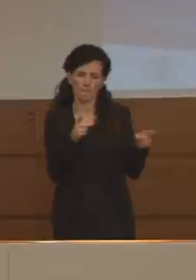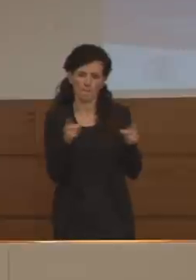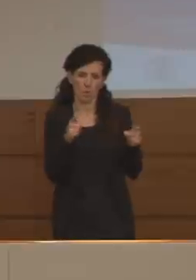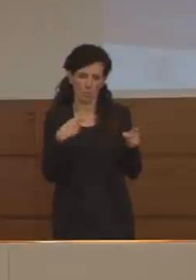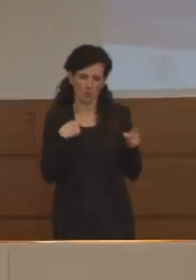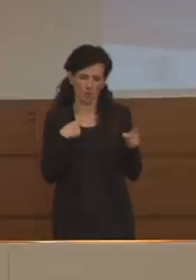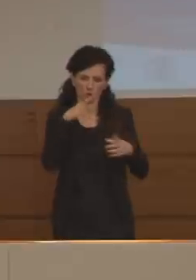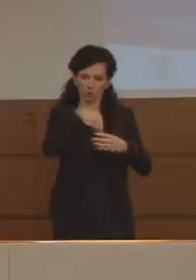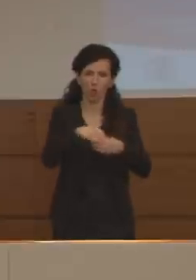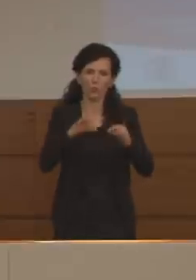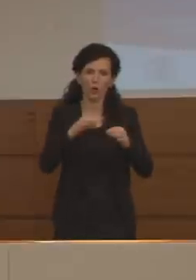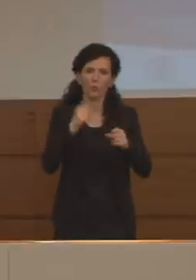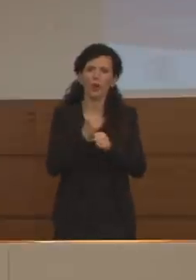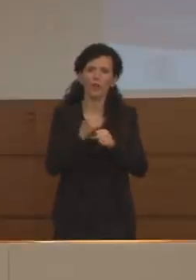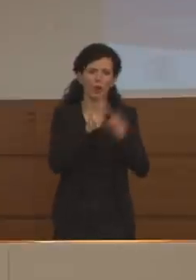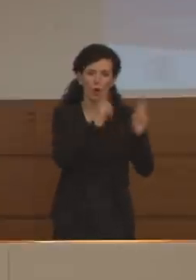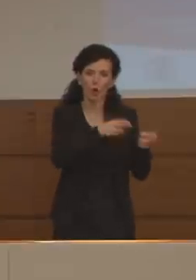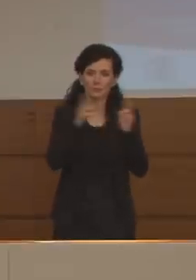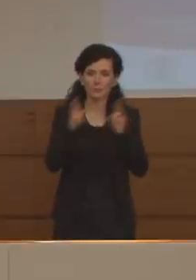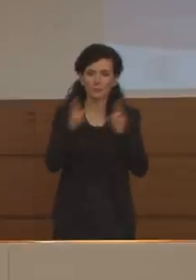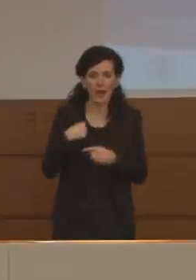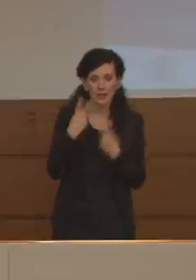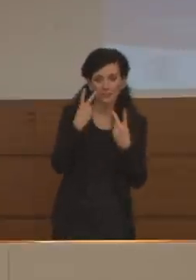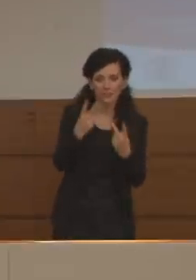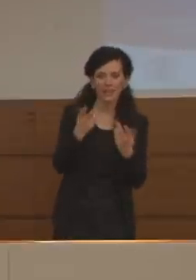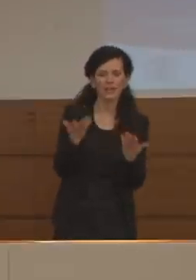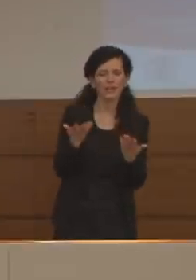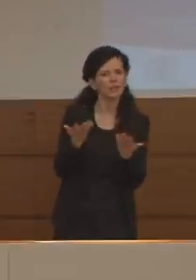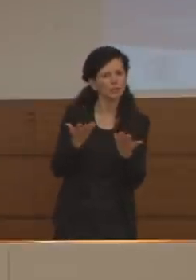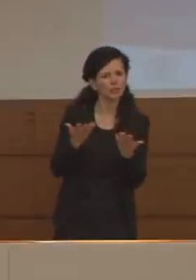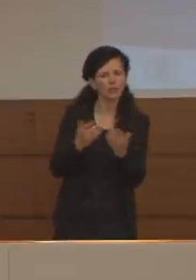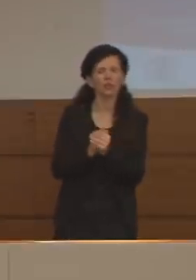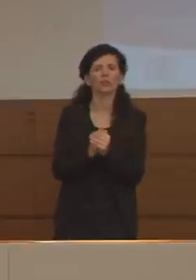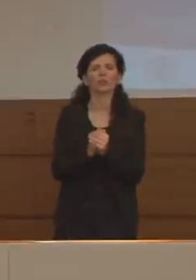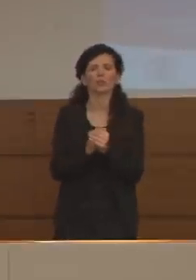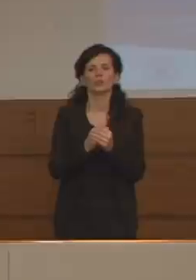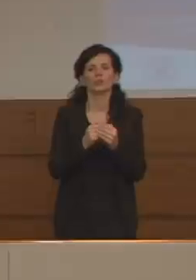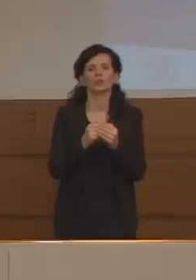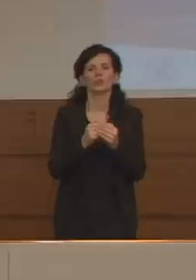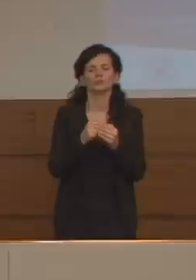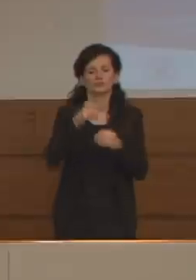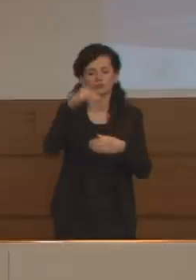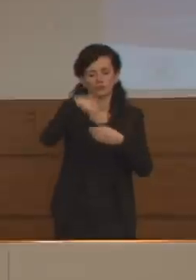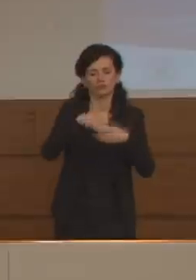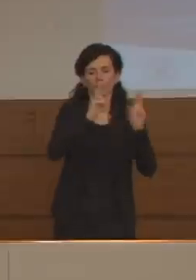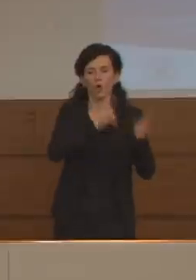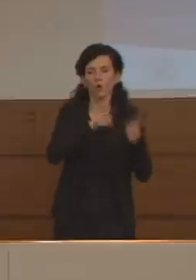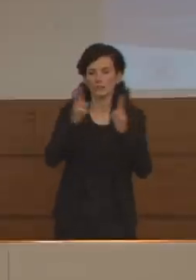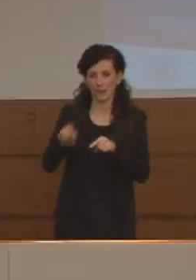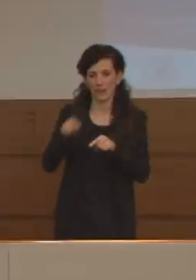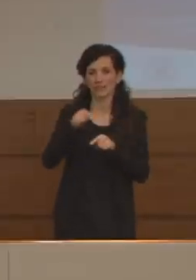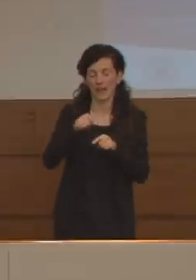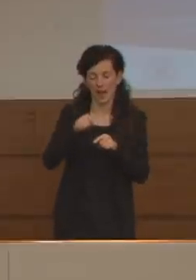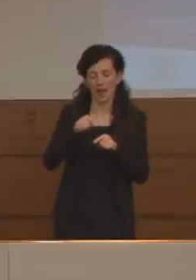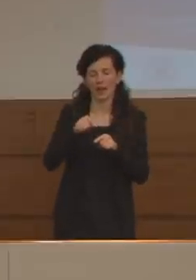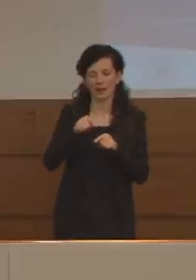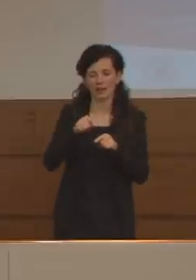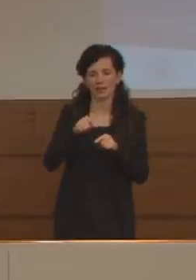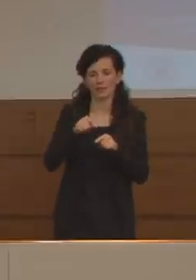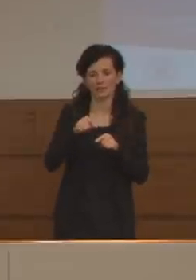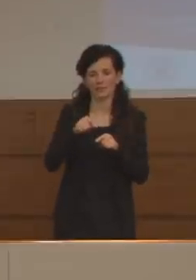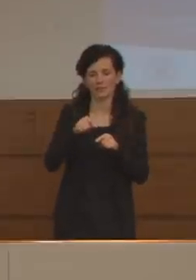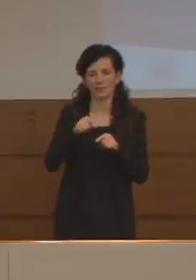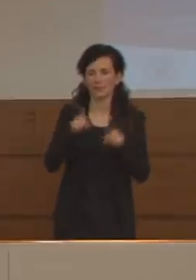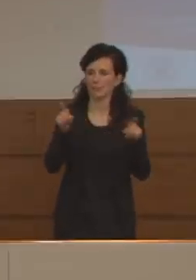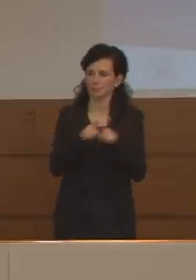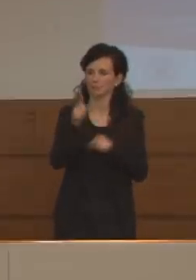appartengo che si tiene in grande considerazione anche negli ospedali la presenza di figure come quelle che